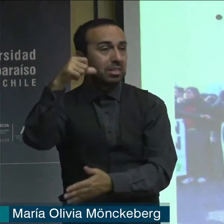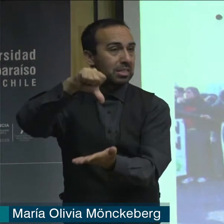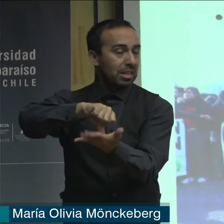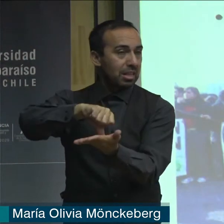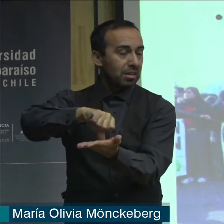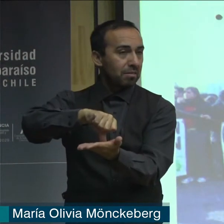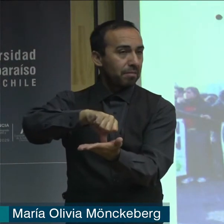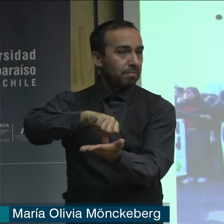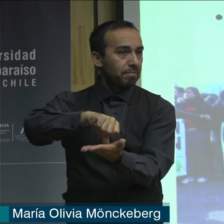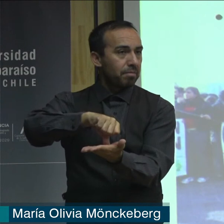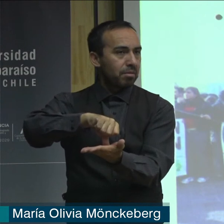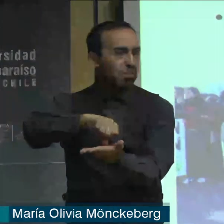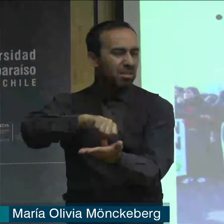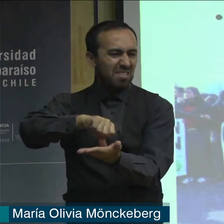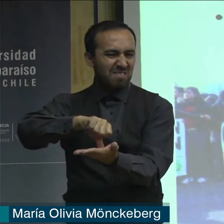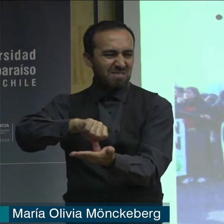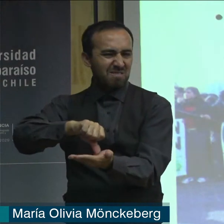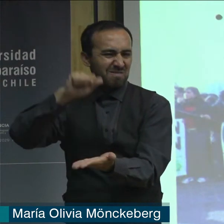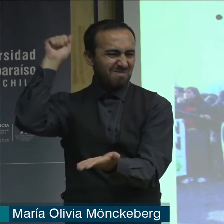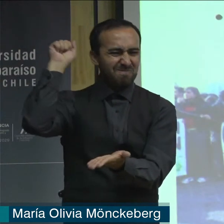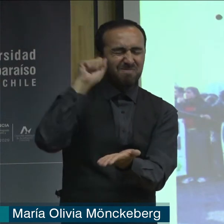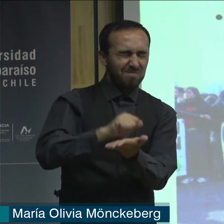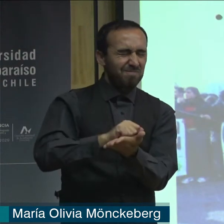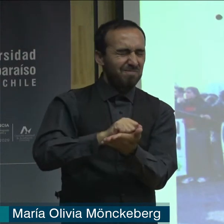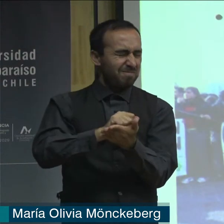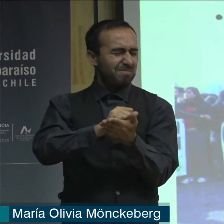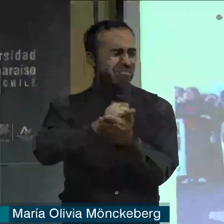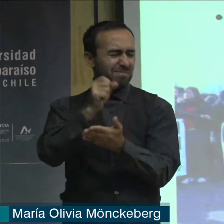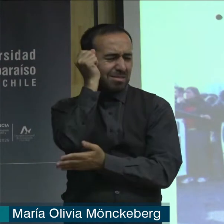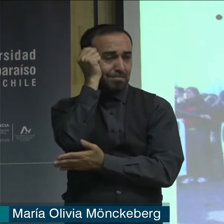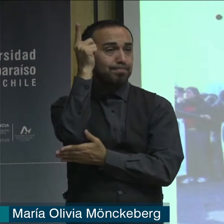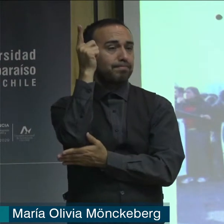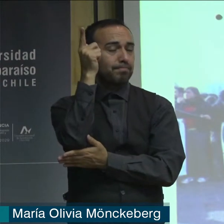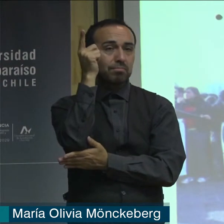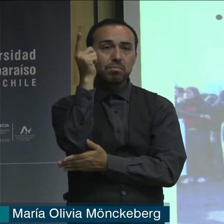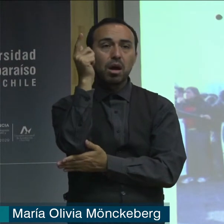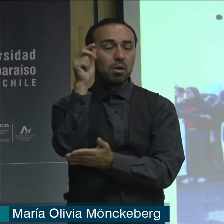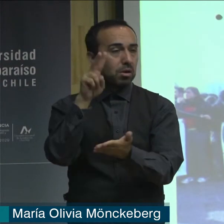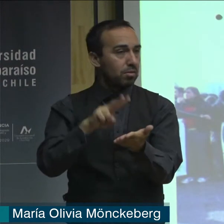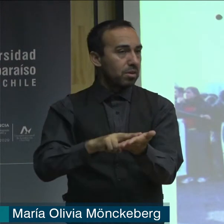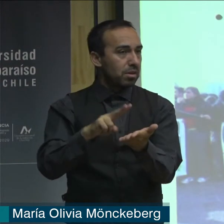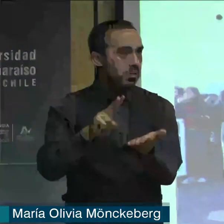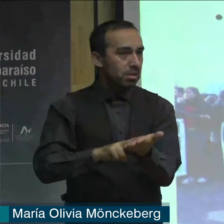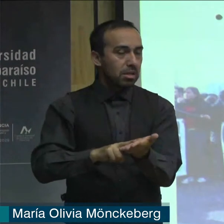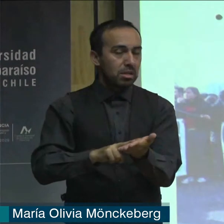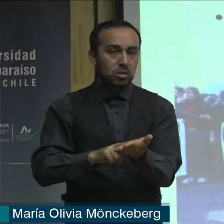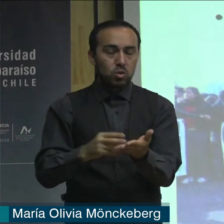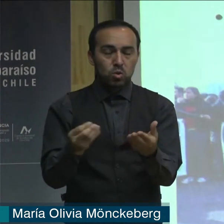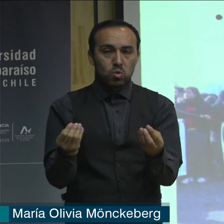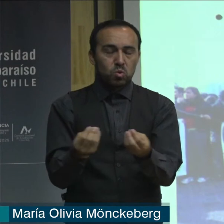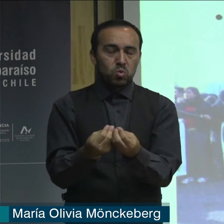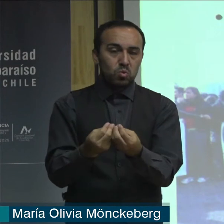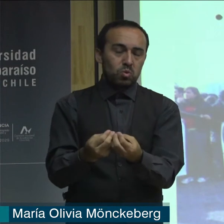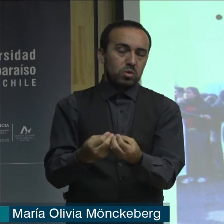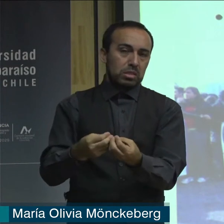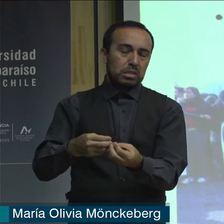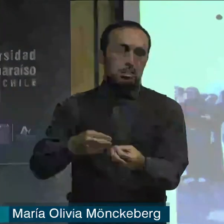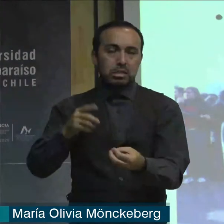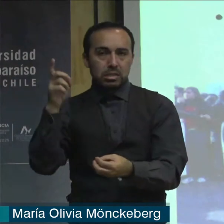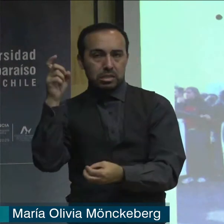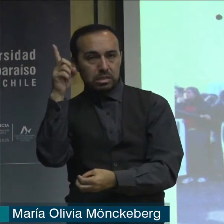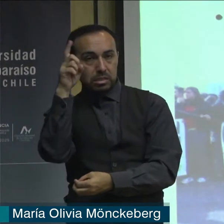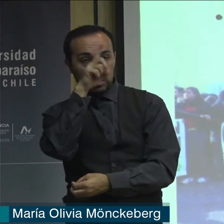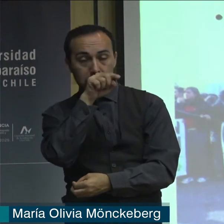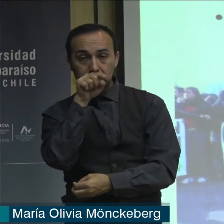que se revelan o que se despiertan a una realidad que fue demasiado brutal porque ahí